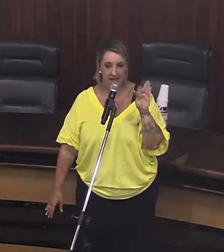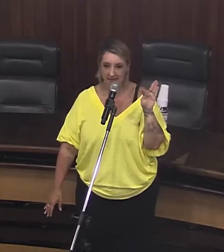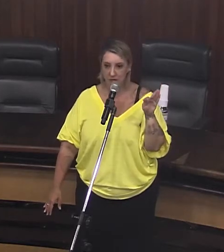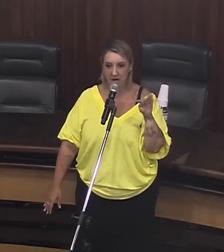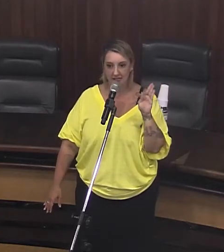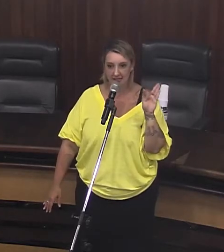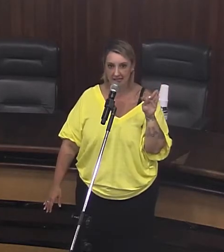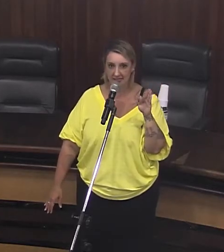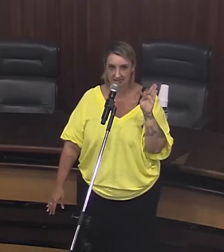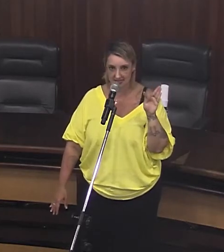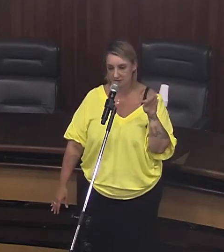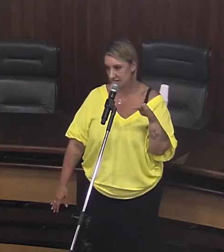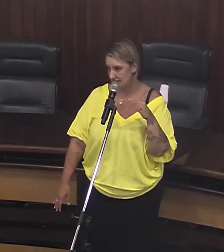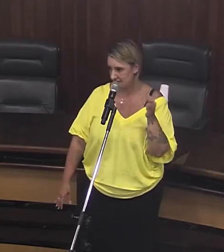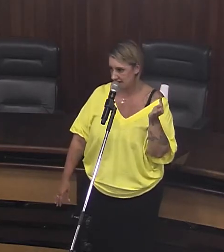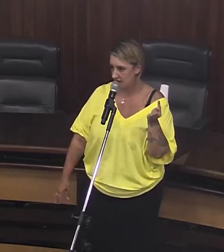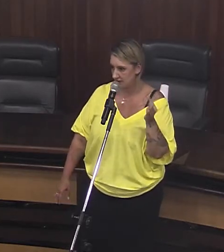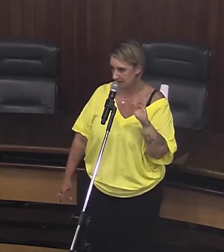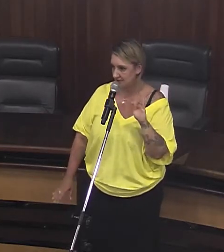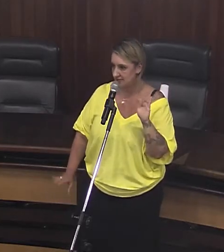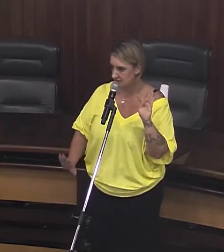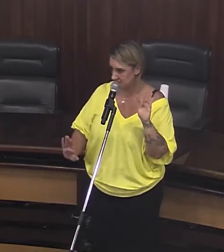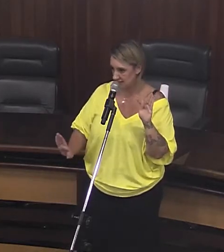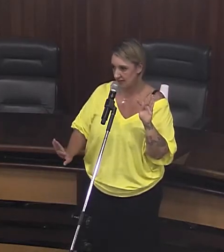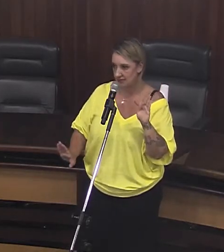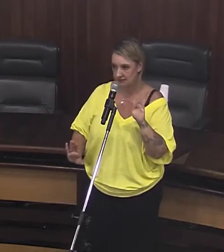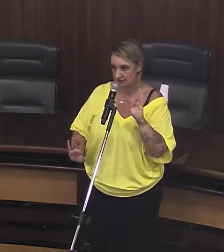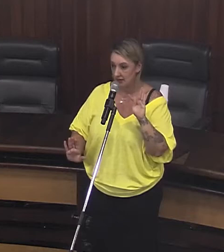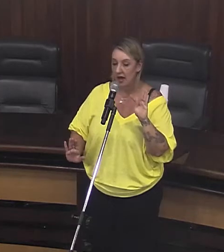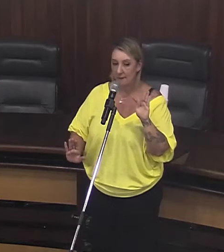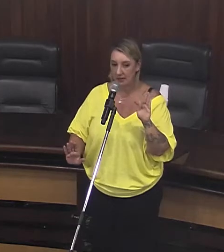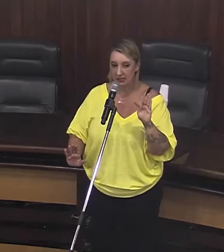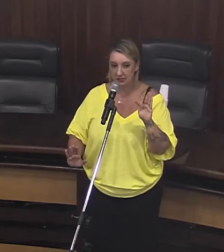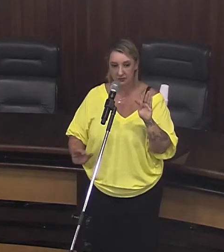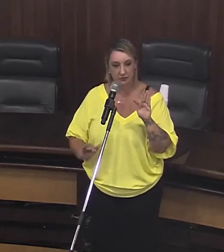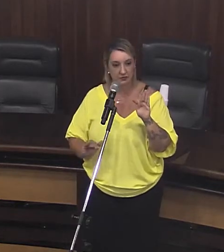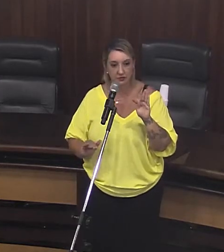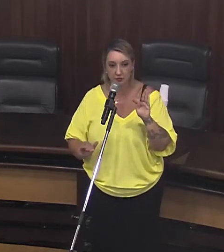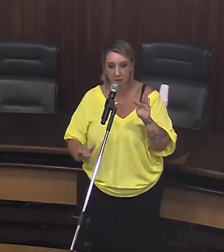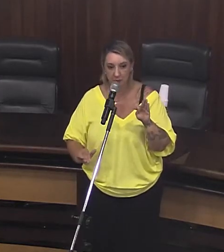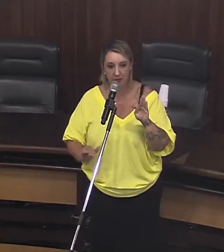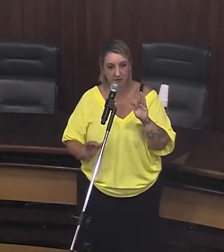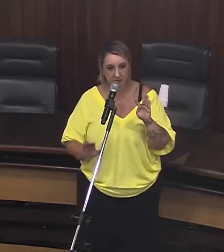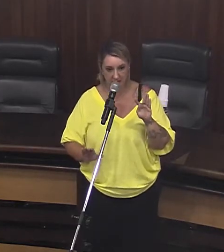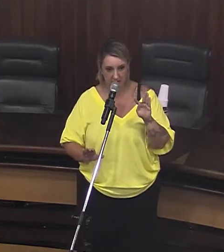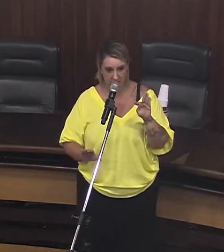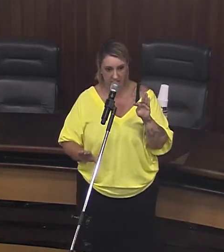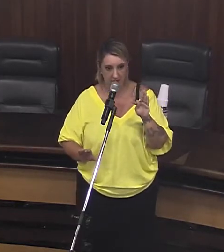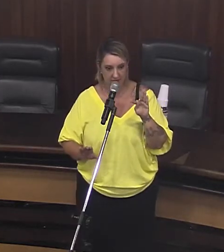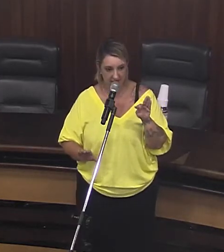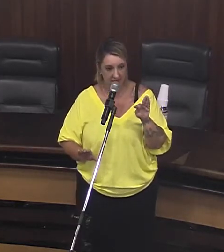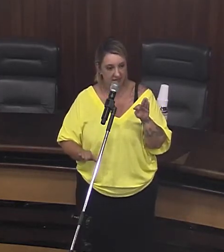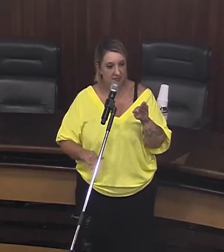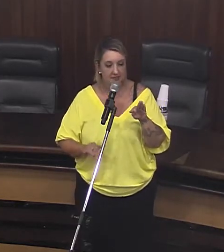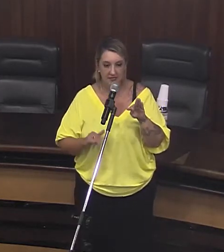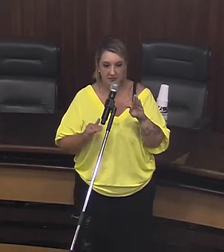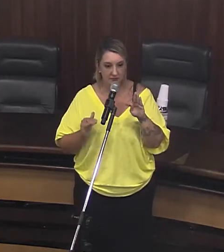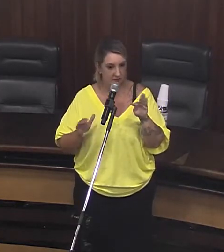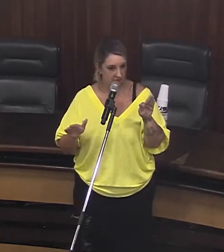a quarta, quinta, sexta, oitava aula, ainda vocês vão estar apanhando. Super normal. Tá? Vocês